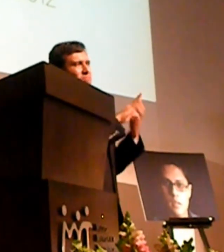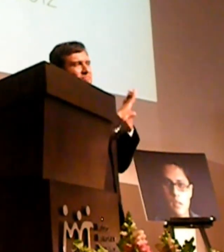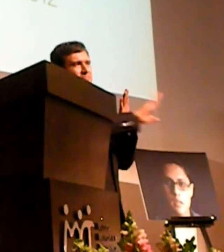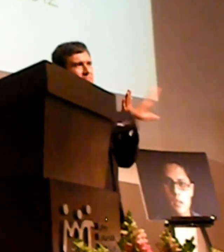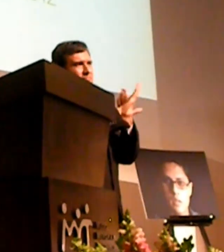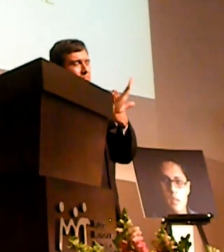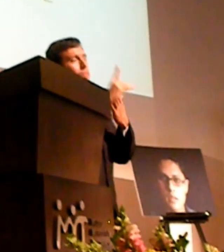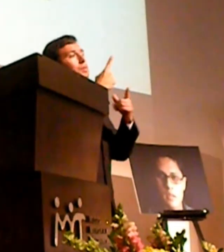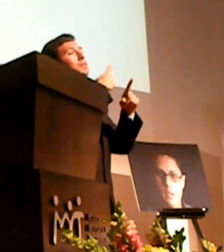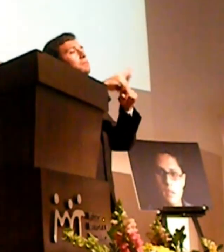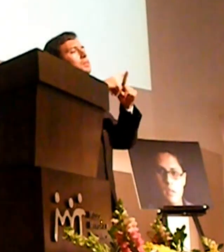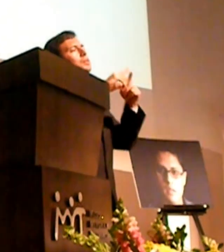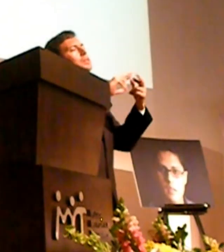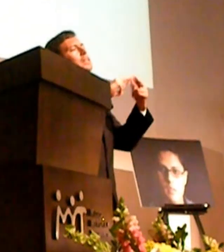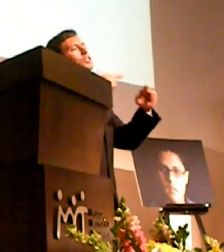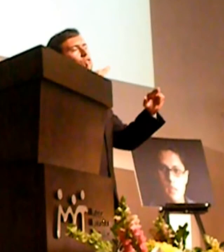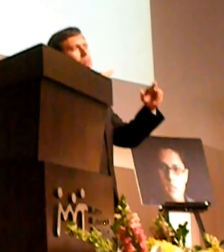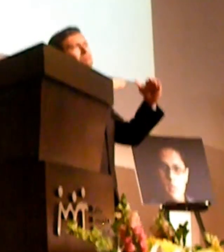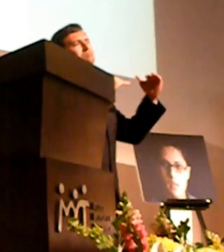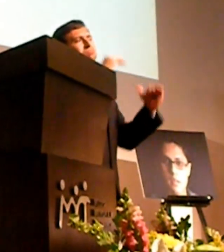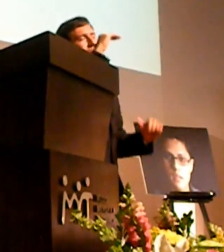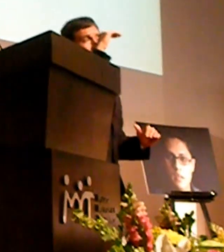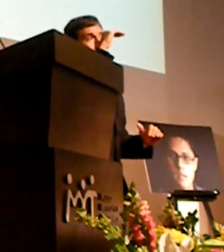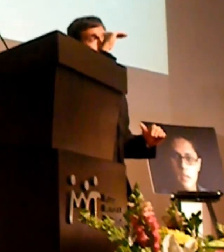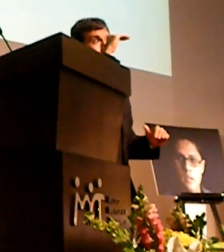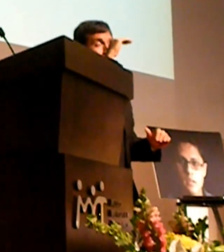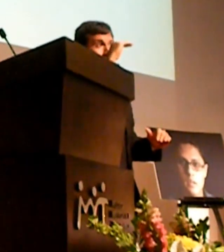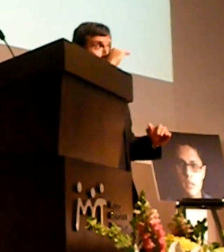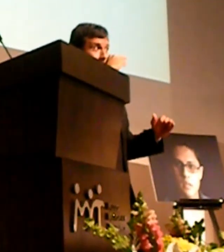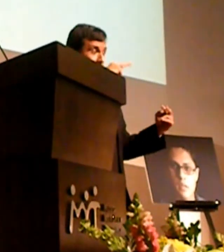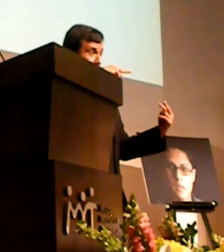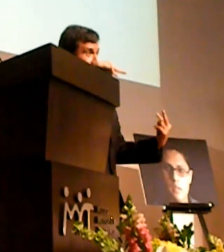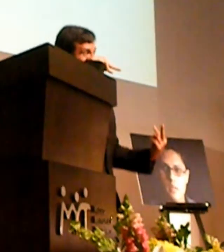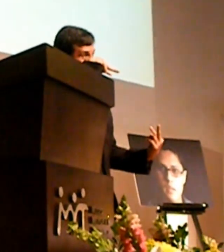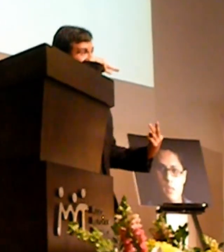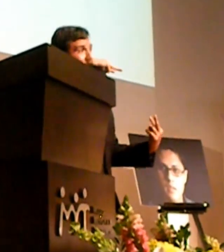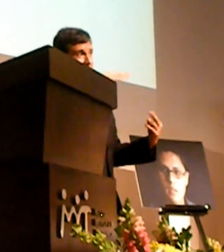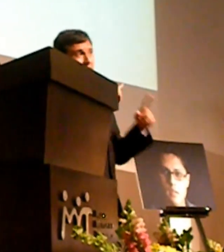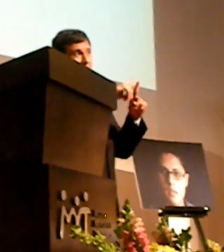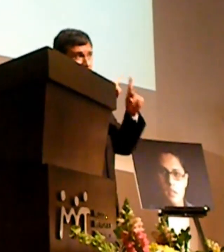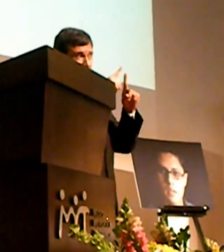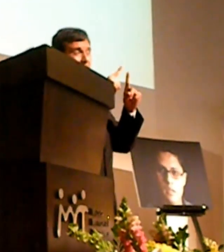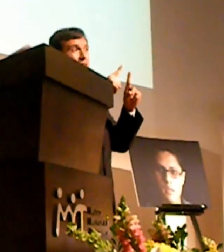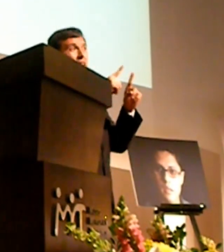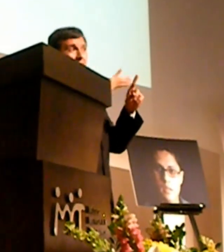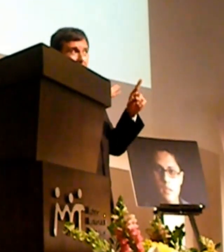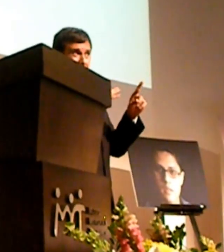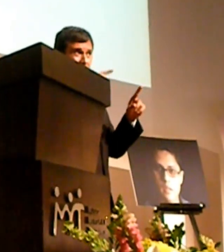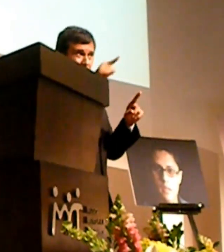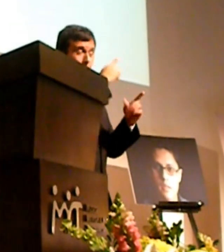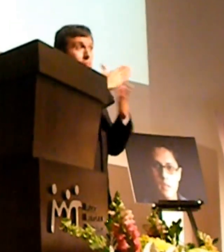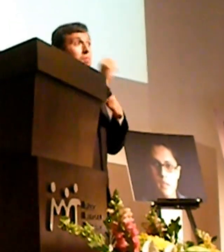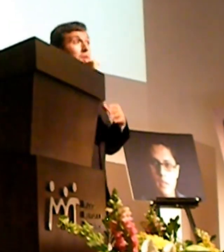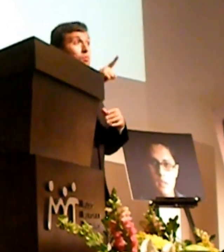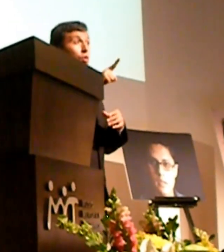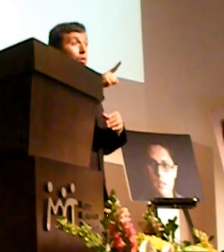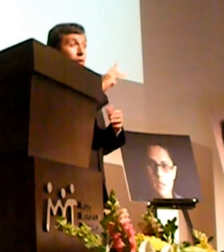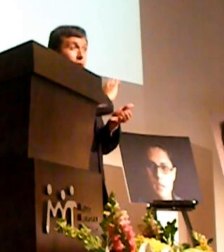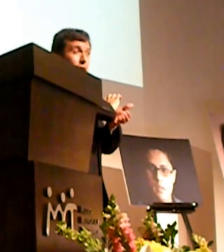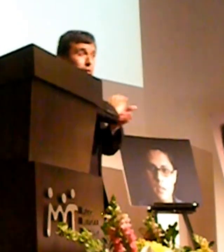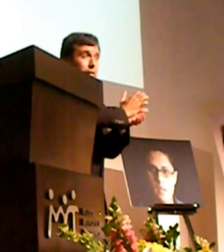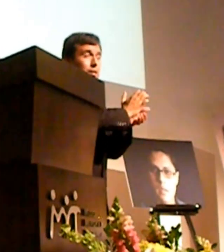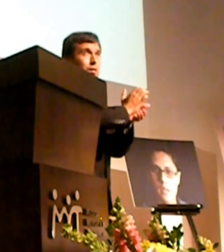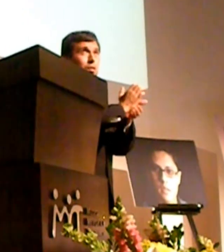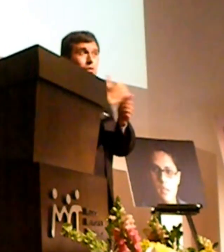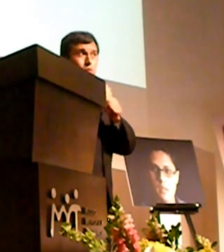inicial para la relación. Miradas muchas veces compartidas, incluso por las víctimas de la discriminación, frente a sí